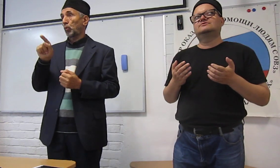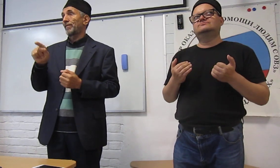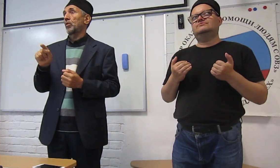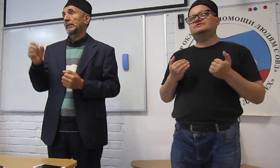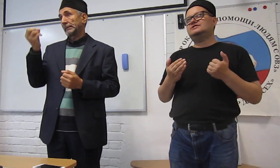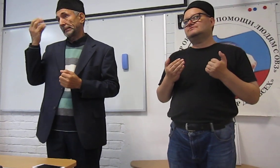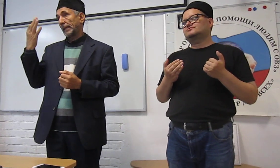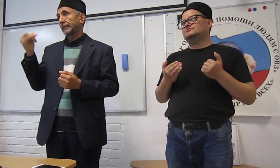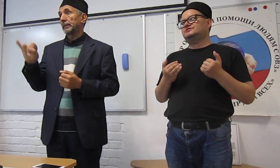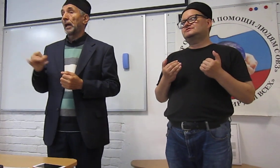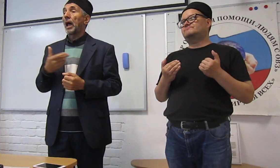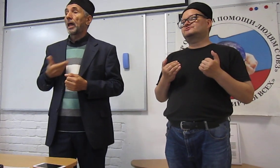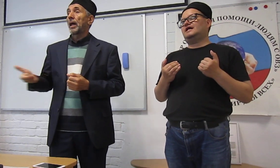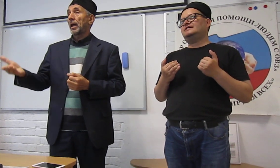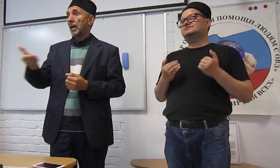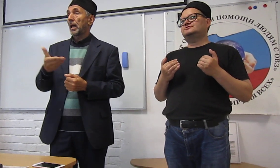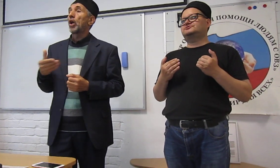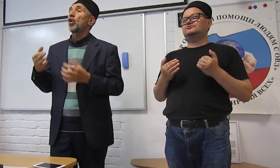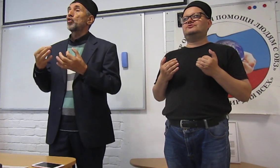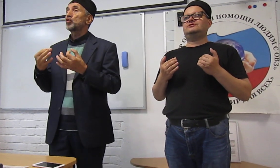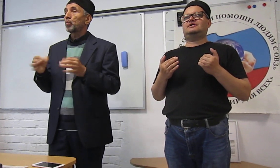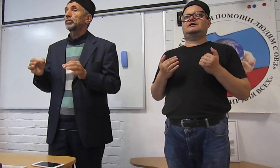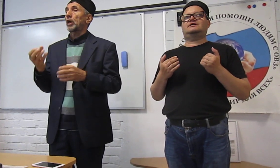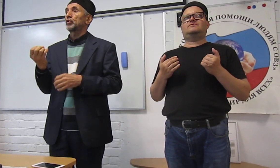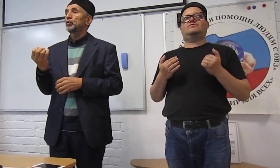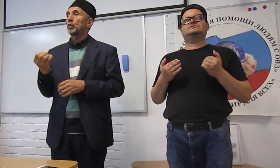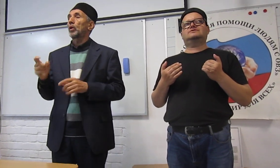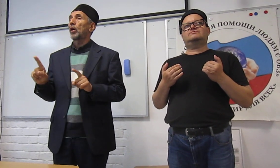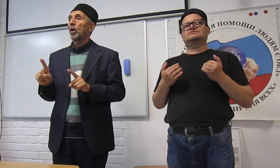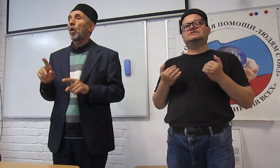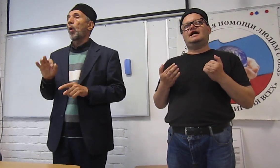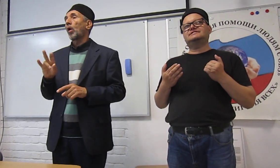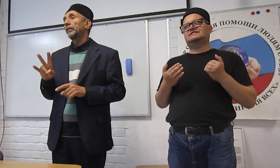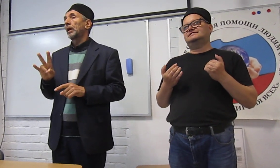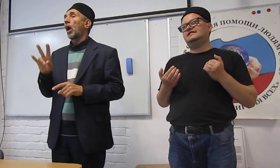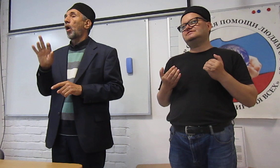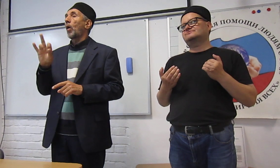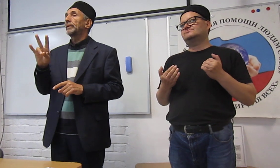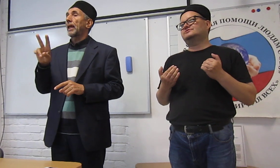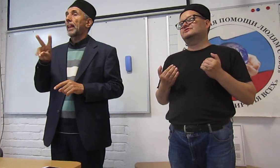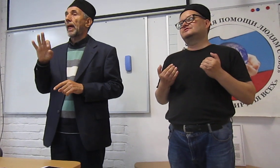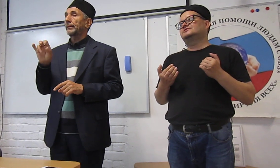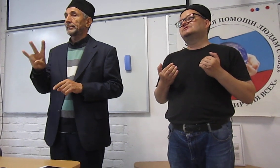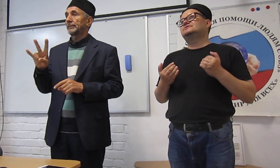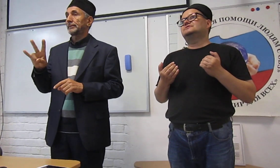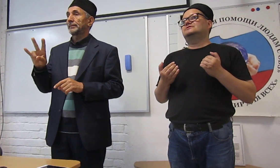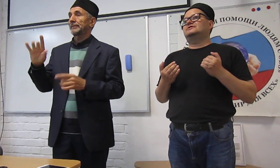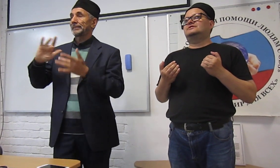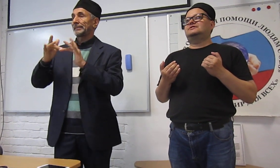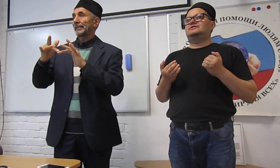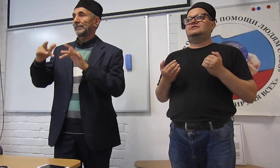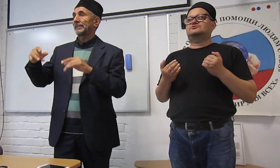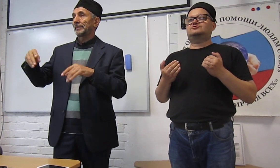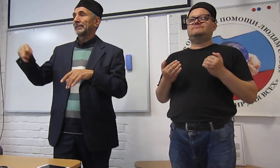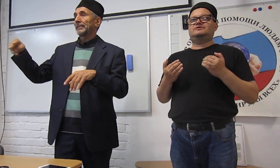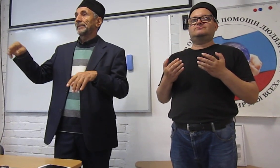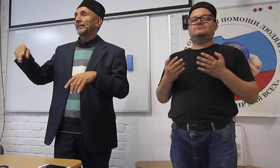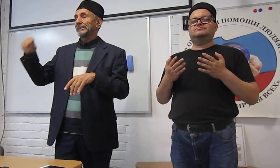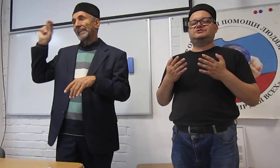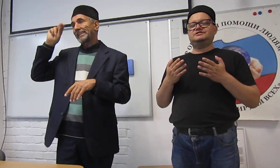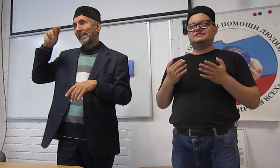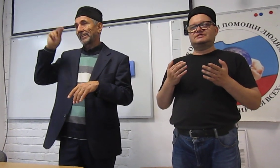знания. Но в нашем случае допускается еще онлайн занятие, то есть